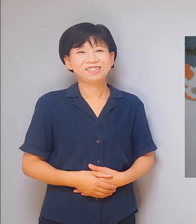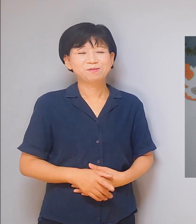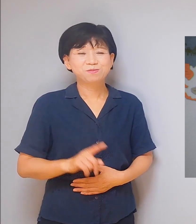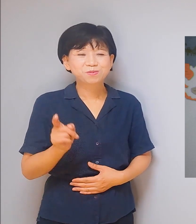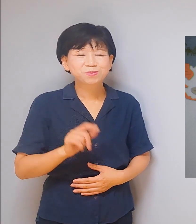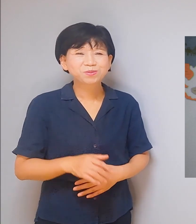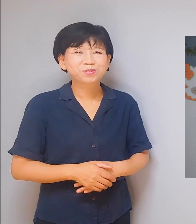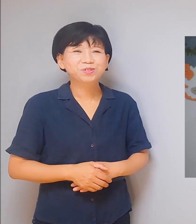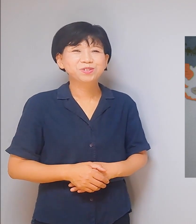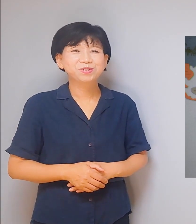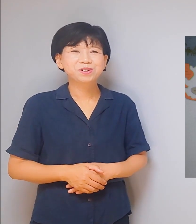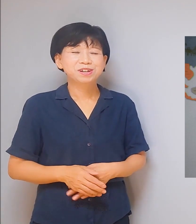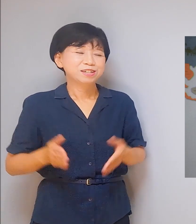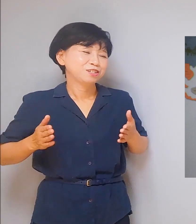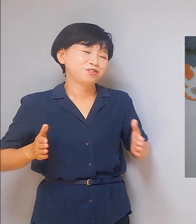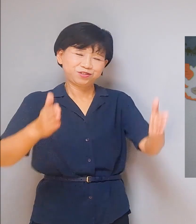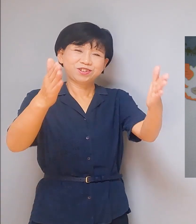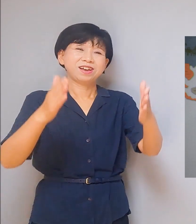꽃길 인생